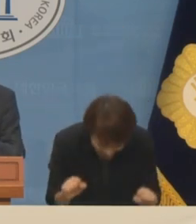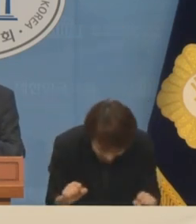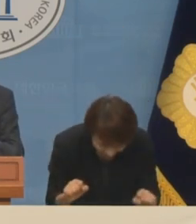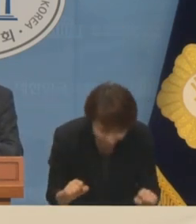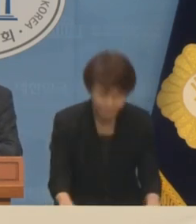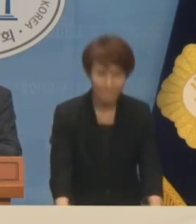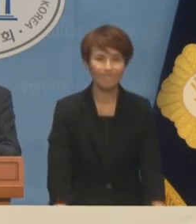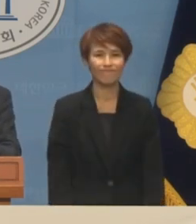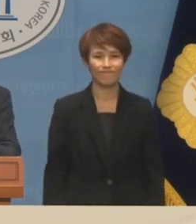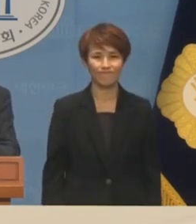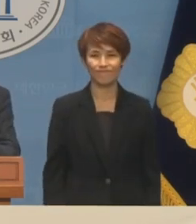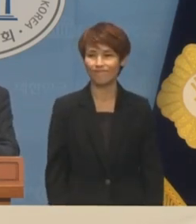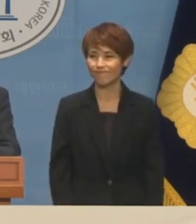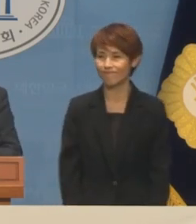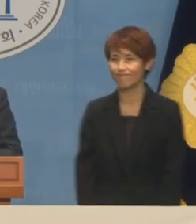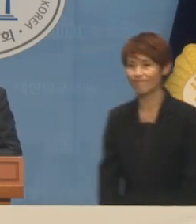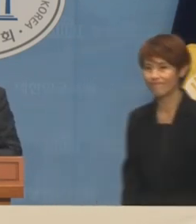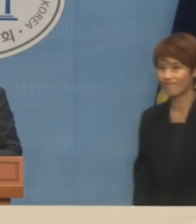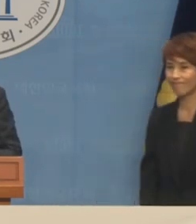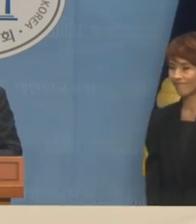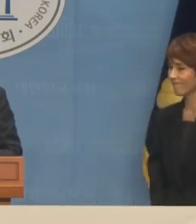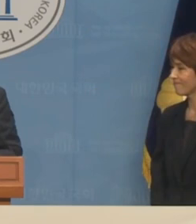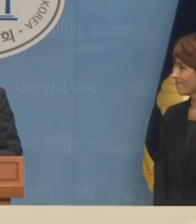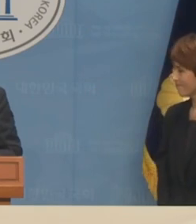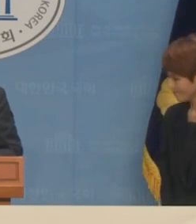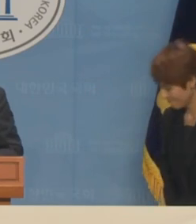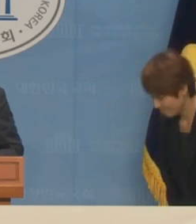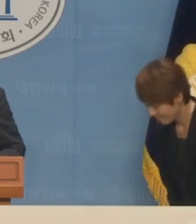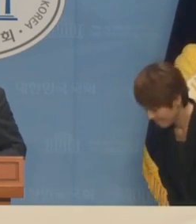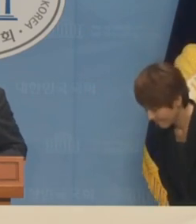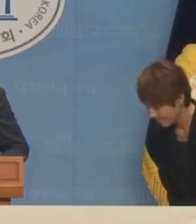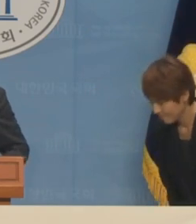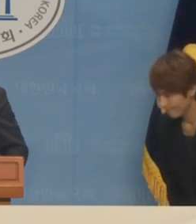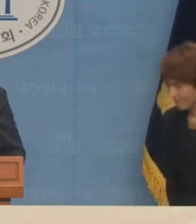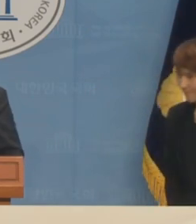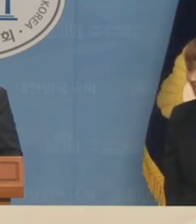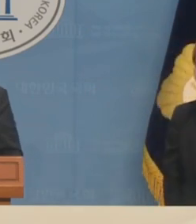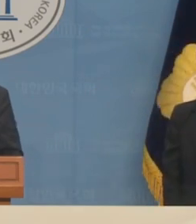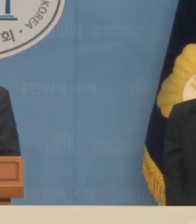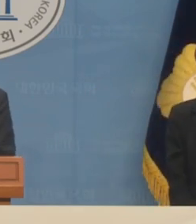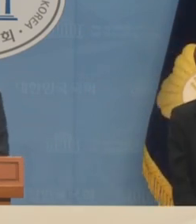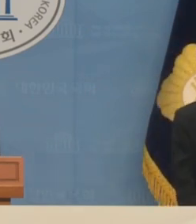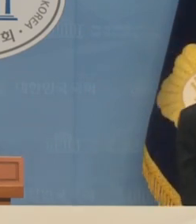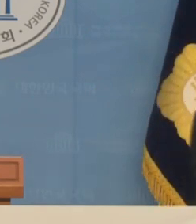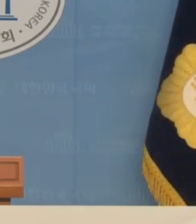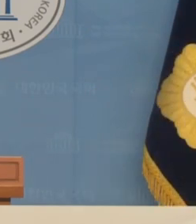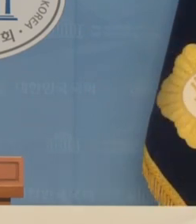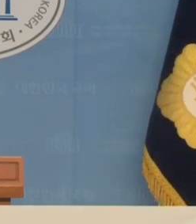예, 이상 기자회견을 모두 마치도록 하겠습니다. 고맙습니다.